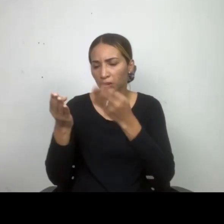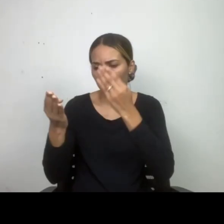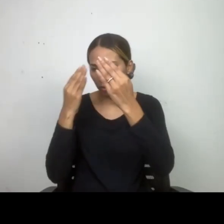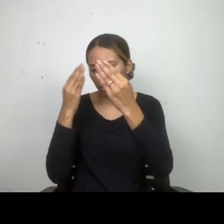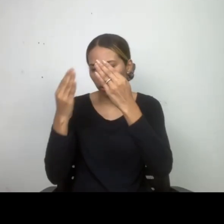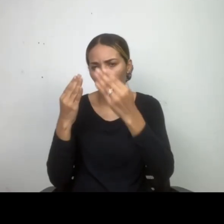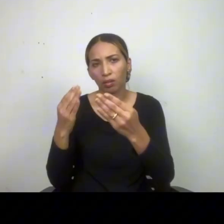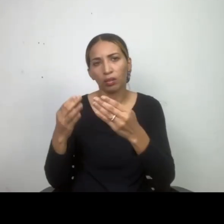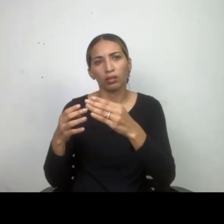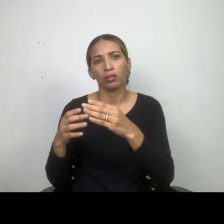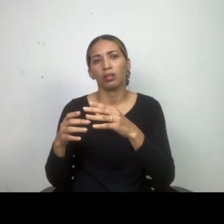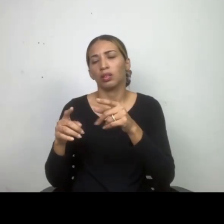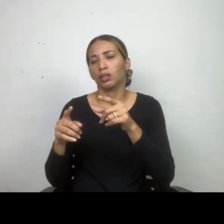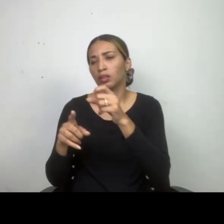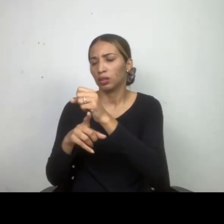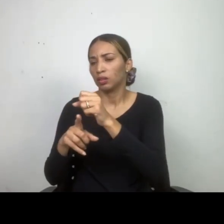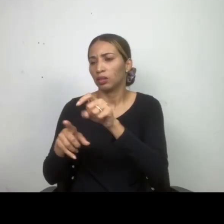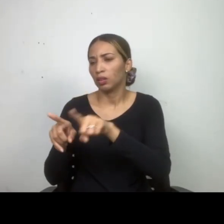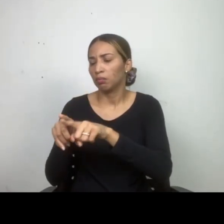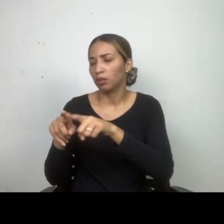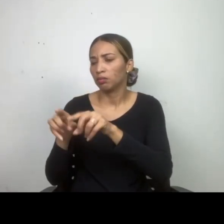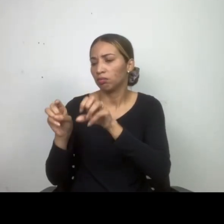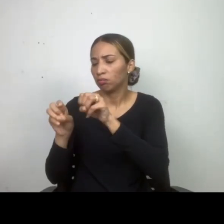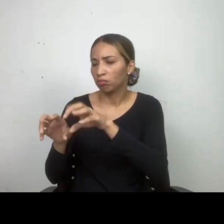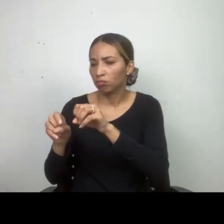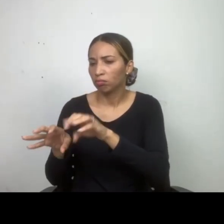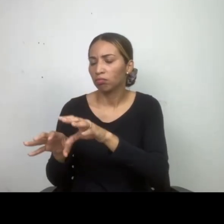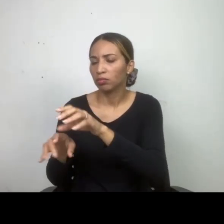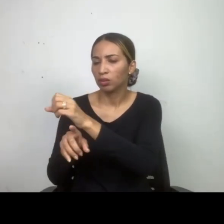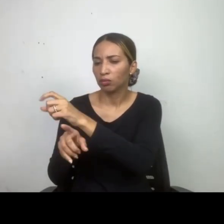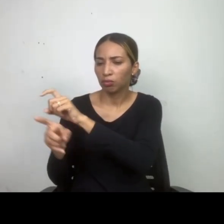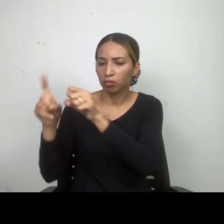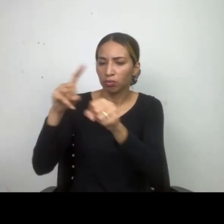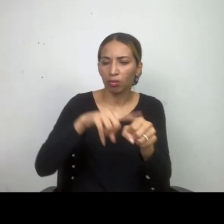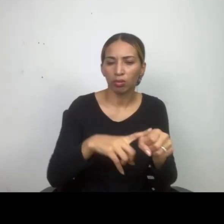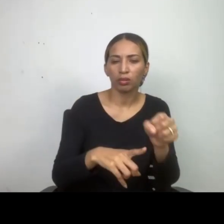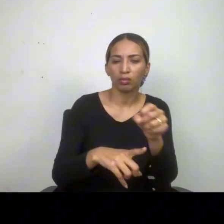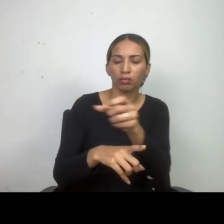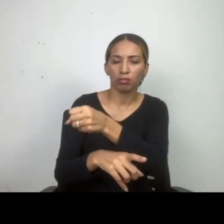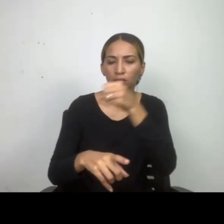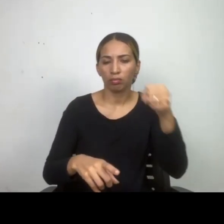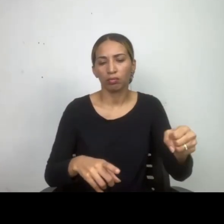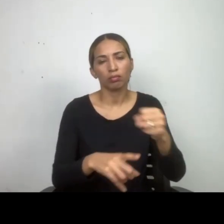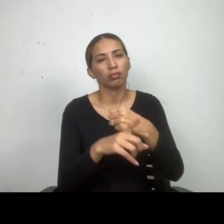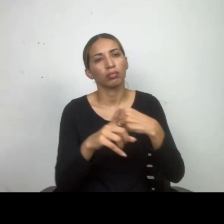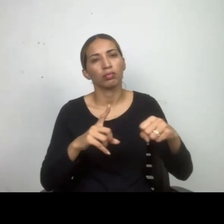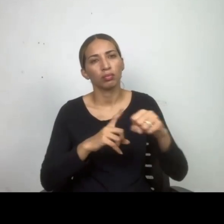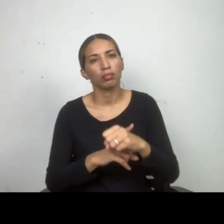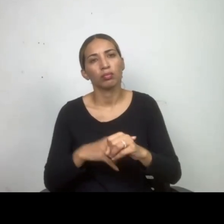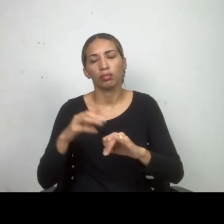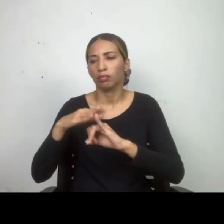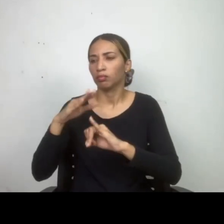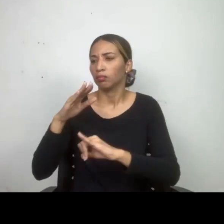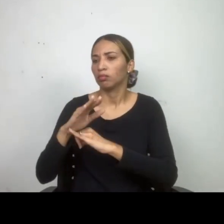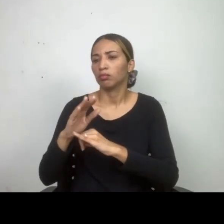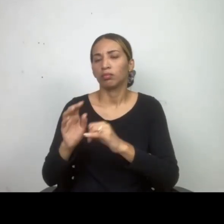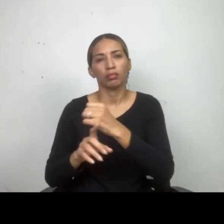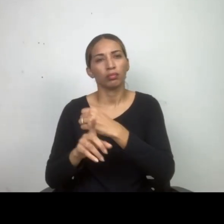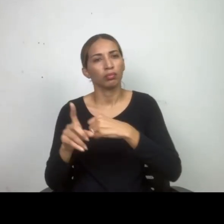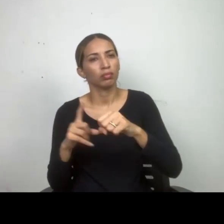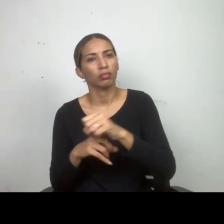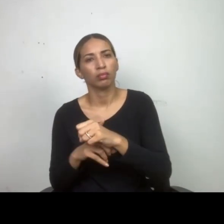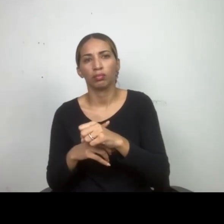de dependentes de álcool e outras drogas e seus familiares, como entidades e organizações da assistência social, e sua